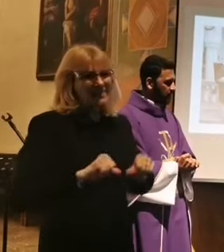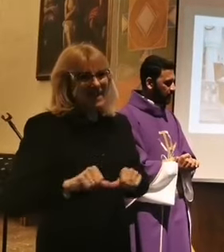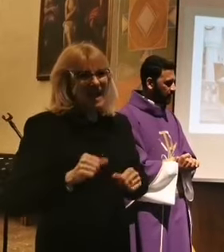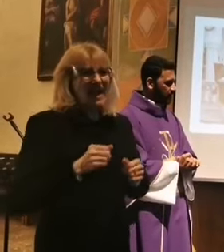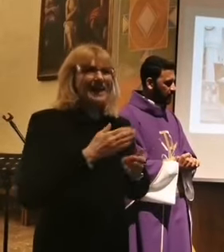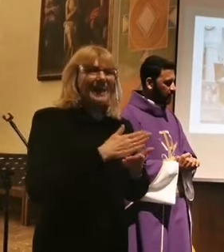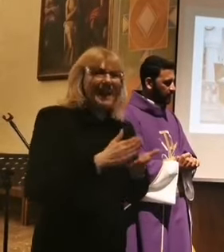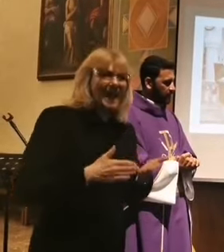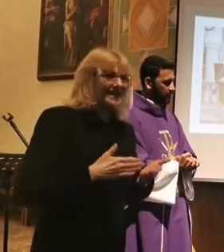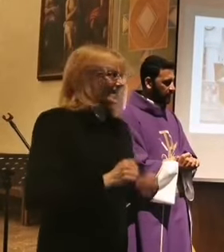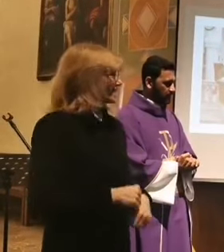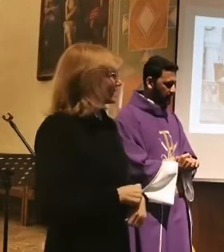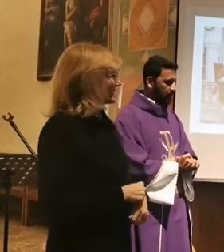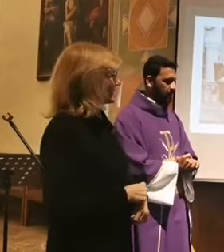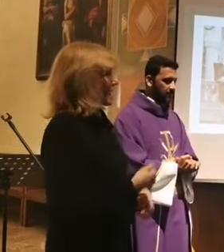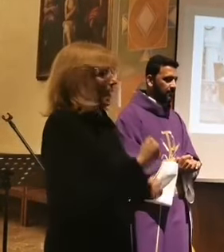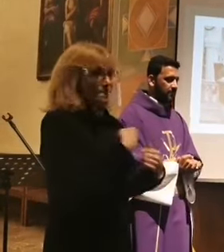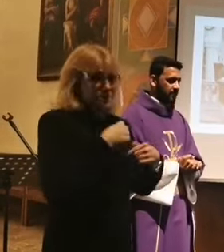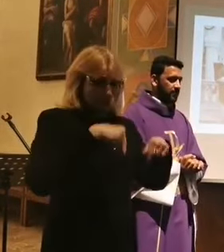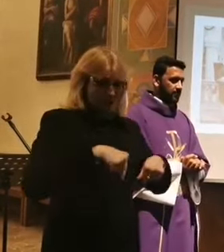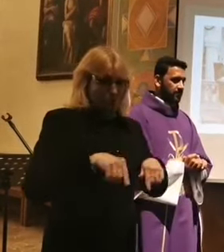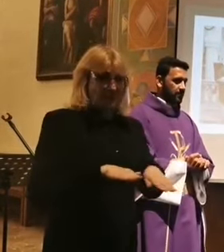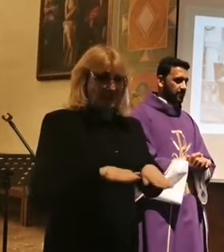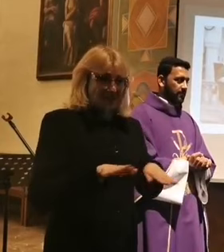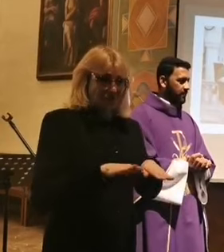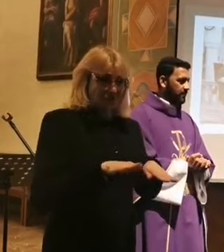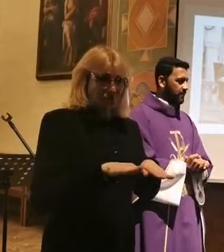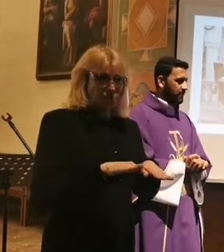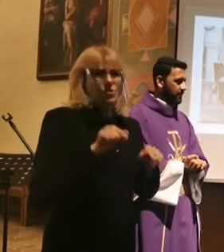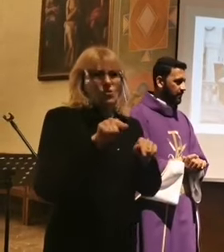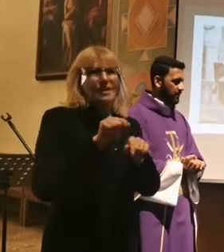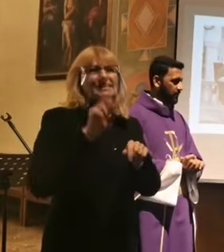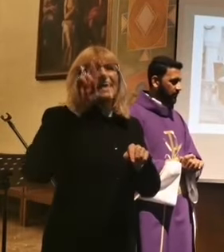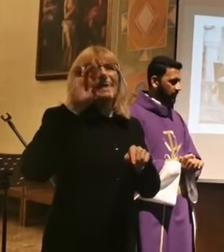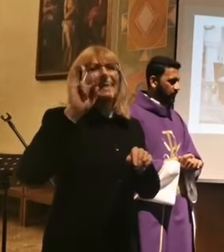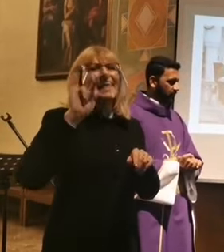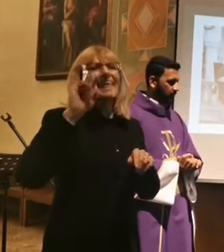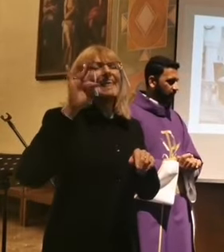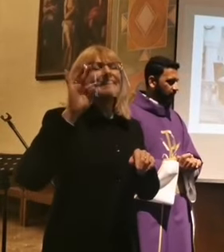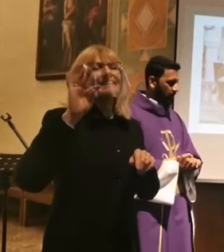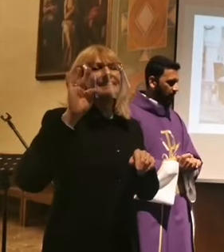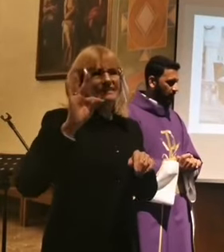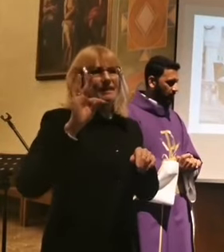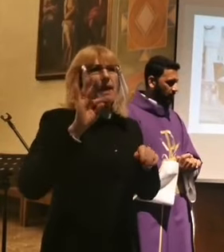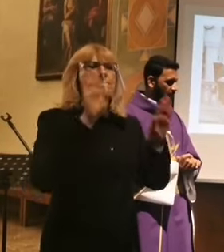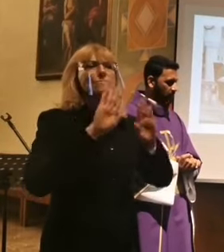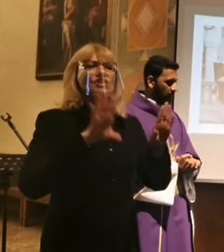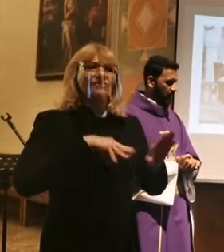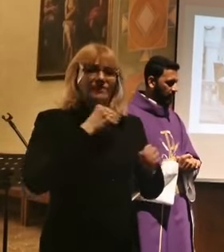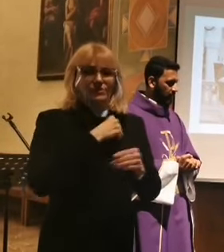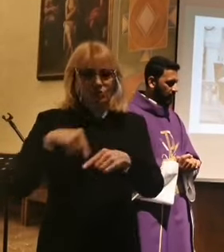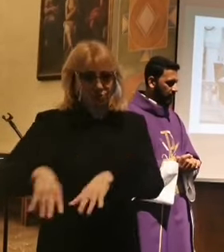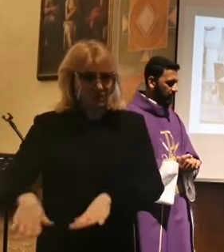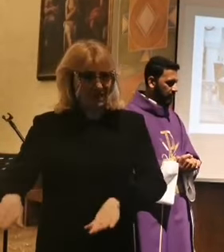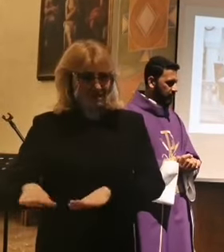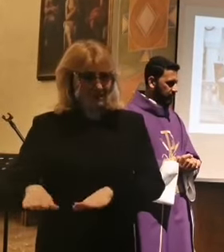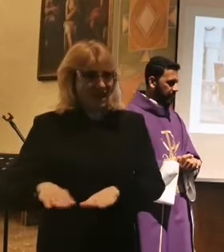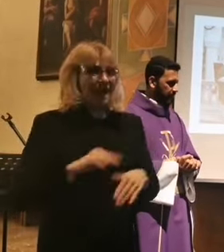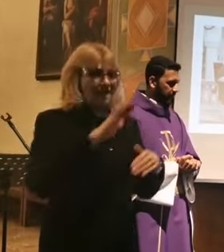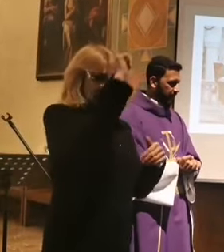rzymski, który my tutaj sprawujemy. I również w Indiach w taki sposób mszy świętej też jest. W